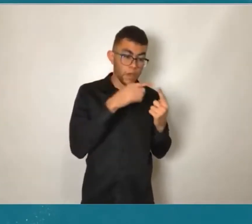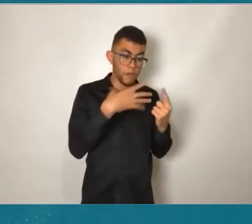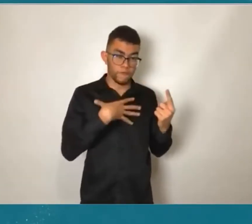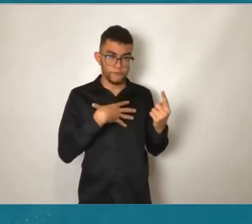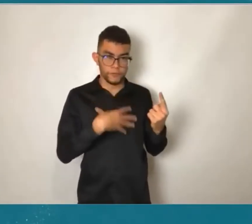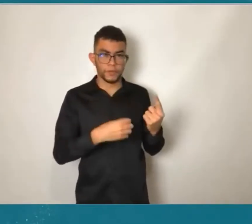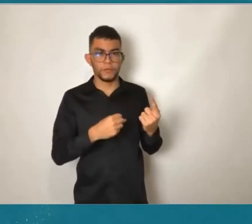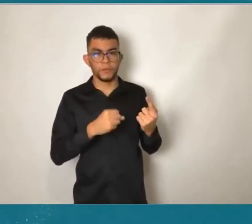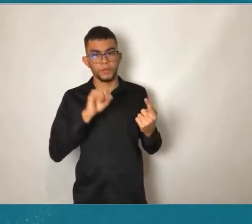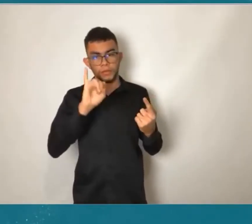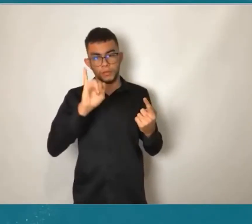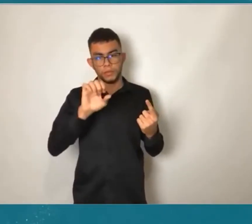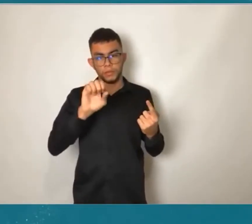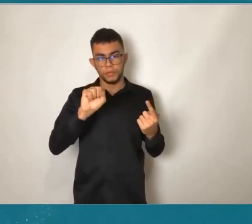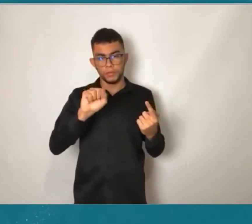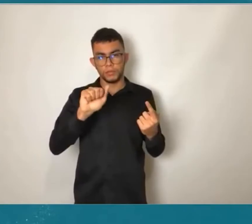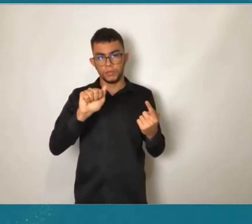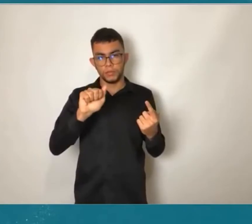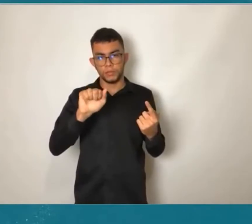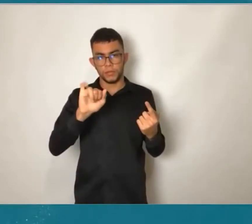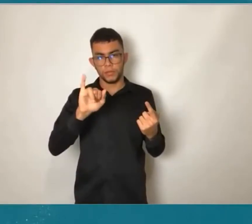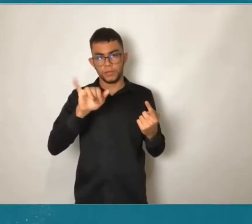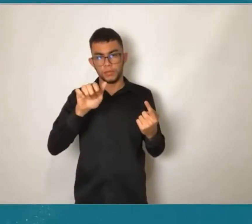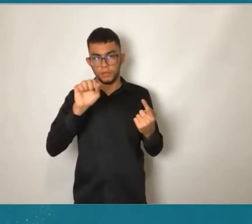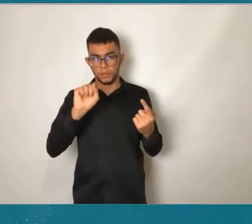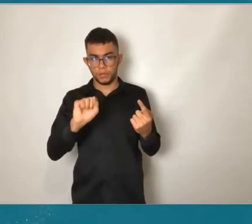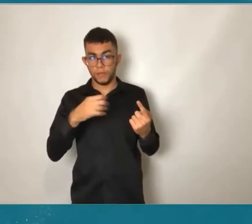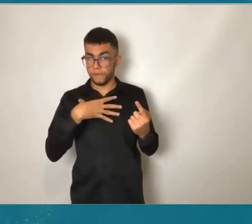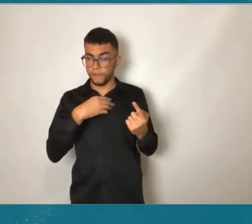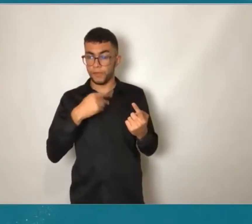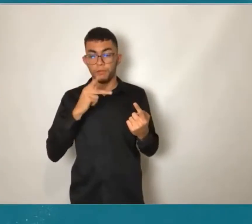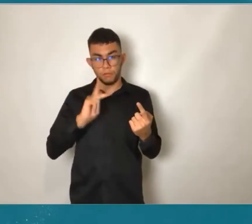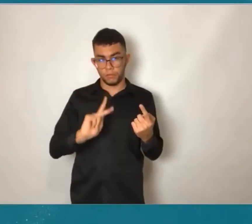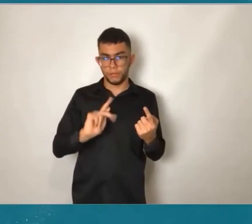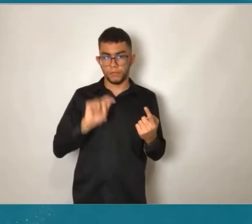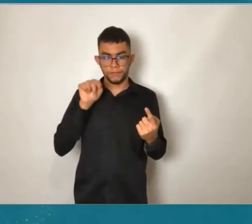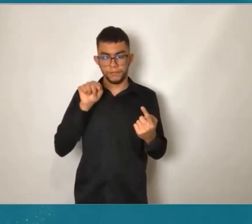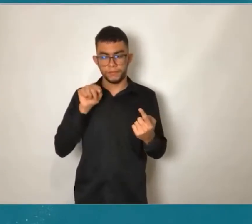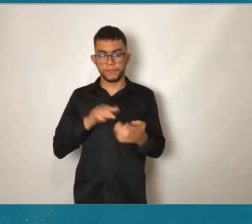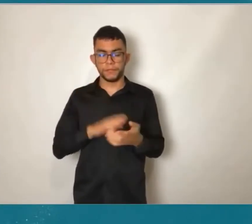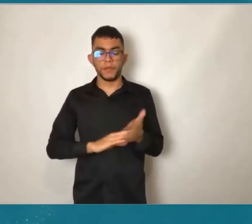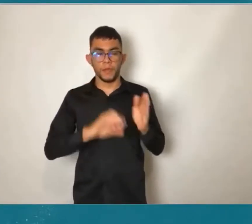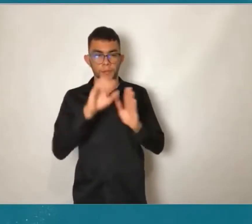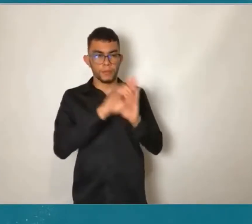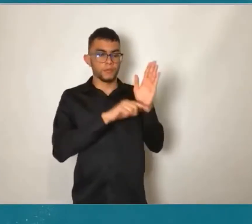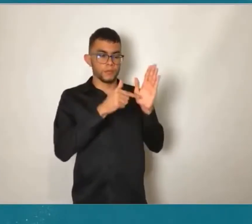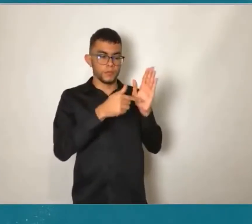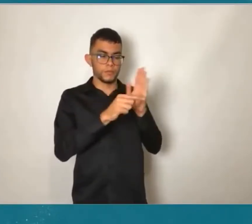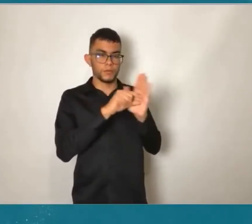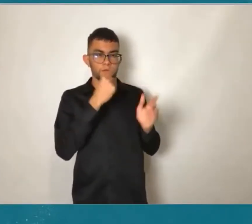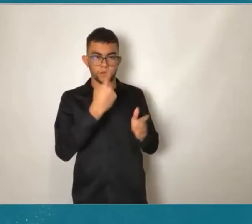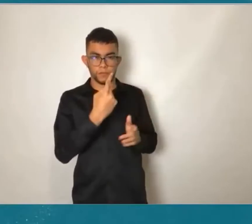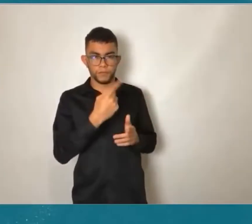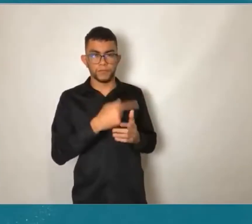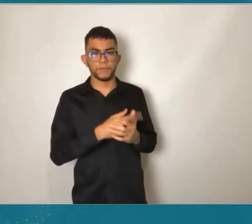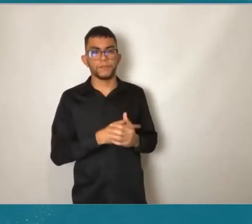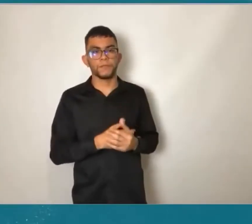igreja. Eu não posso ir para a rua, mas eu posso cuidar, não é? Então, irmãos, Deus tem tarefa para todos